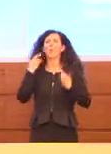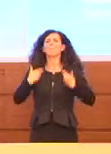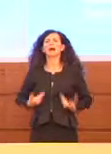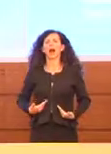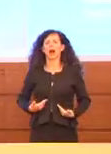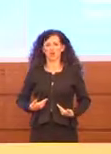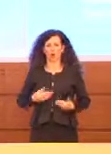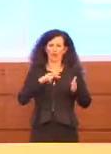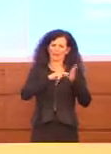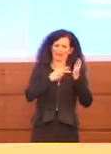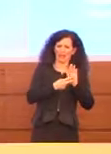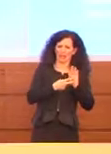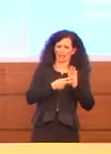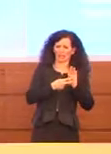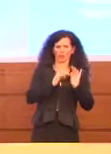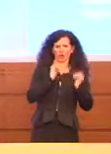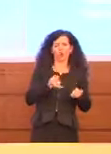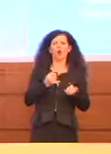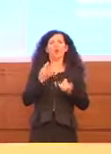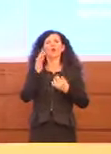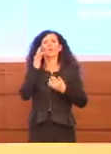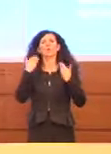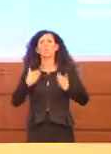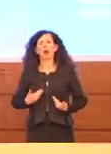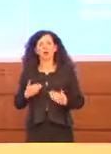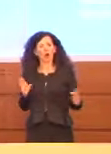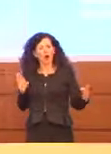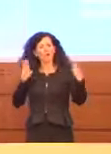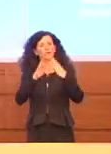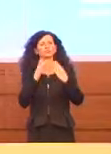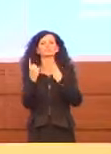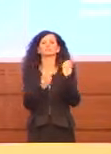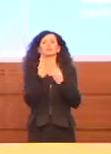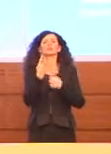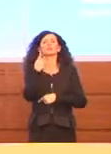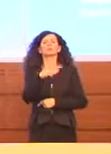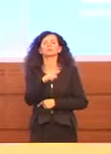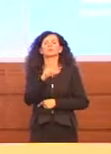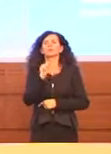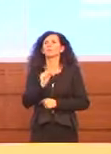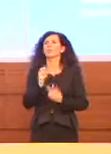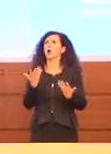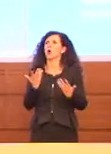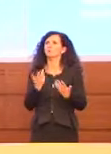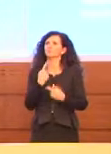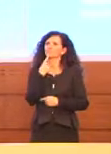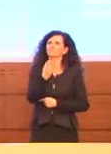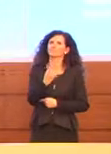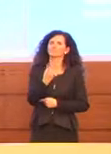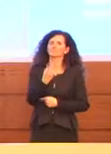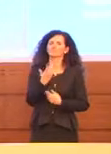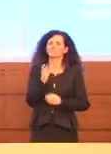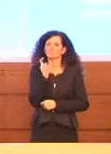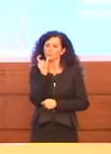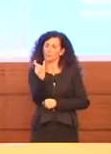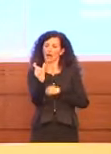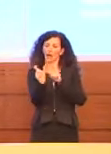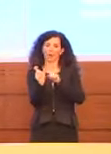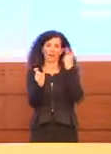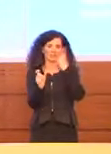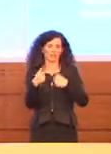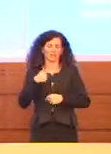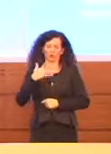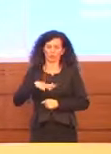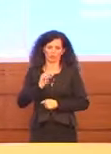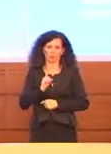tecnicamente affrontare una situazione come questa possiamo dire con un termine forse non sa che a me non piace particolarmente